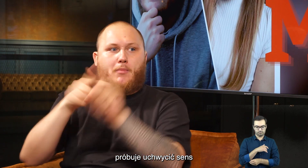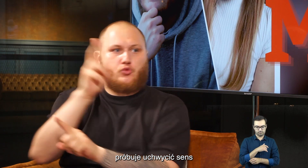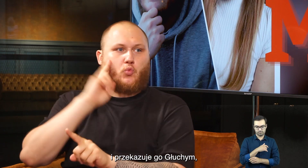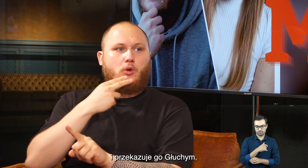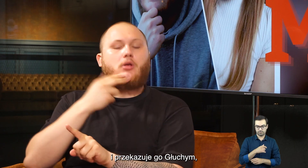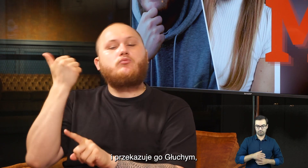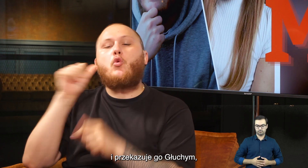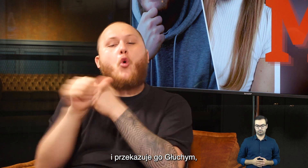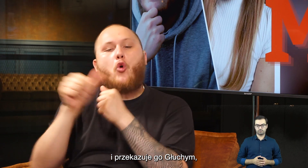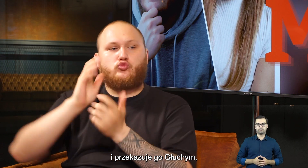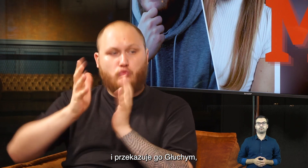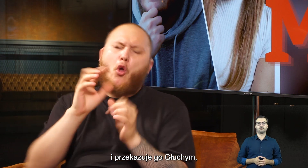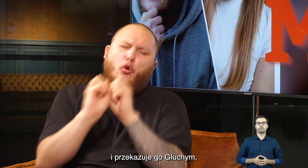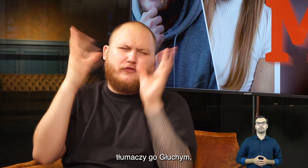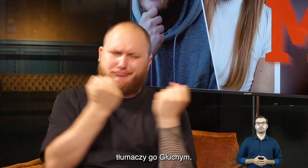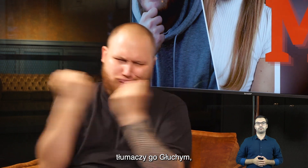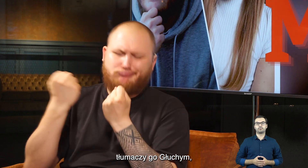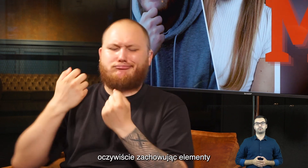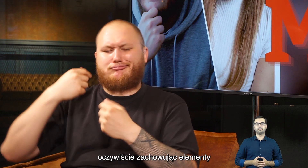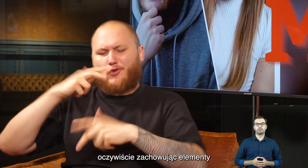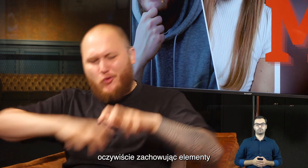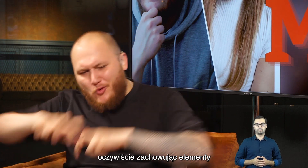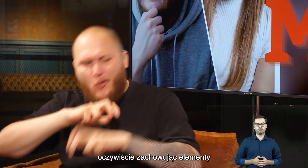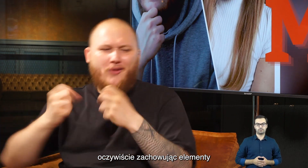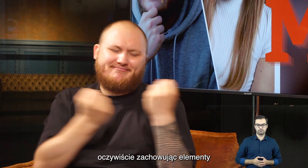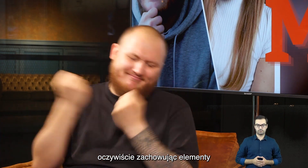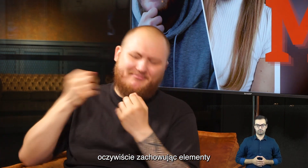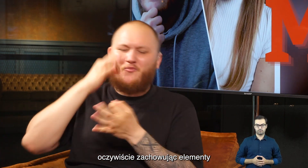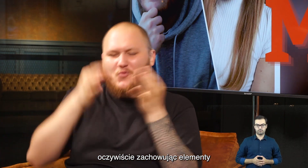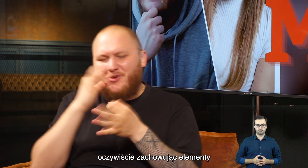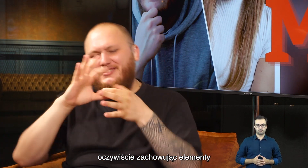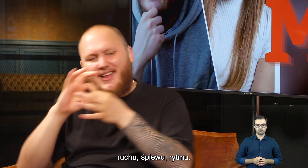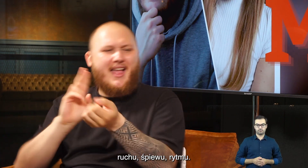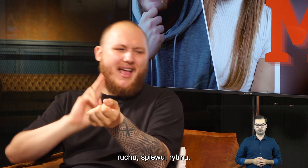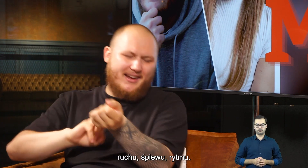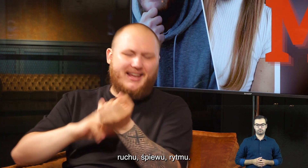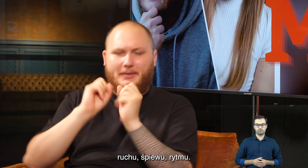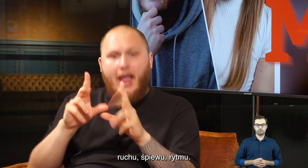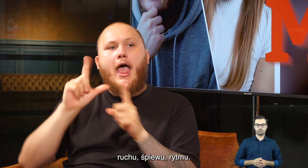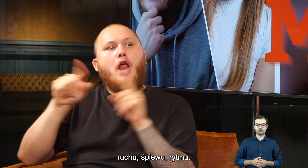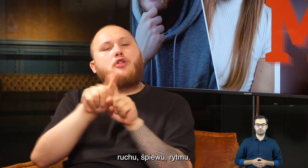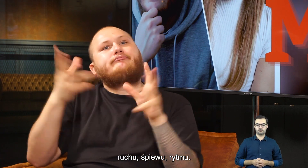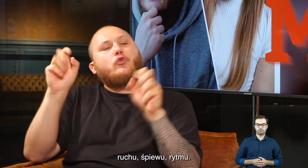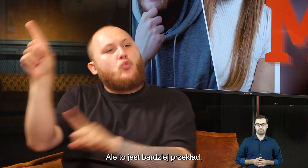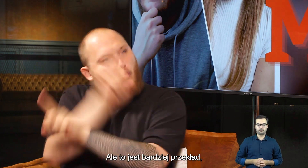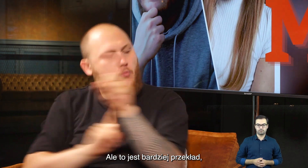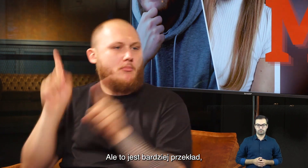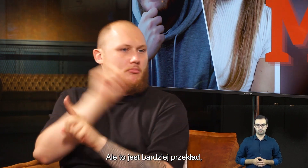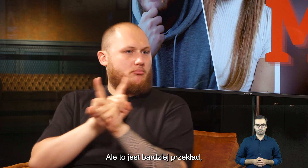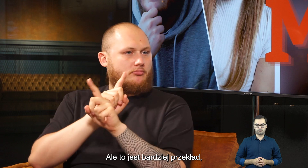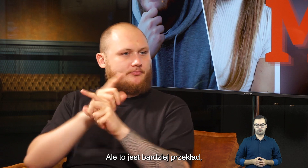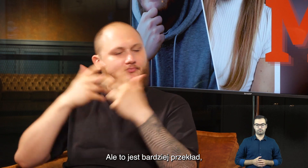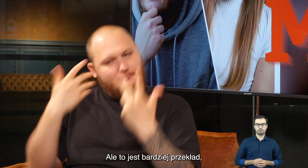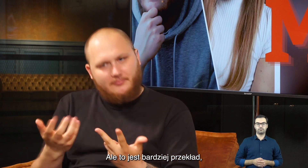sens i przekazuje to dla głuchych, tłumaczy to głuchym, oczywiście zachowując element ruchu, śpiewu, rytmu,